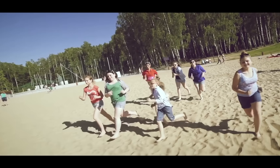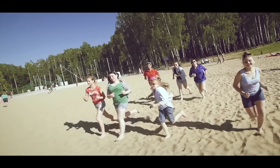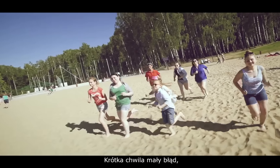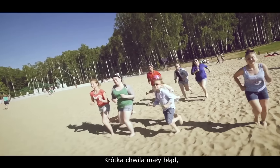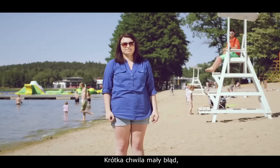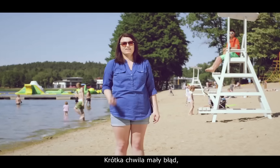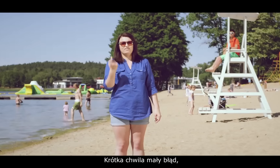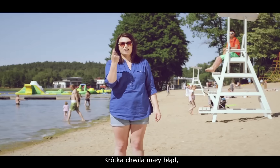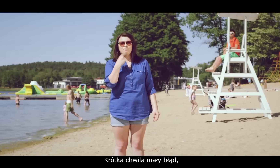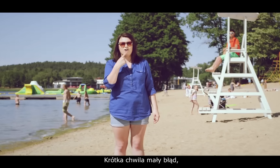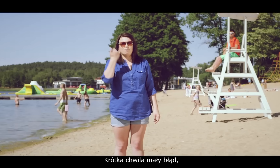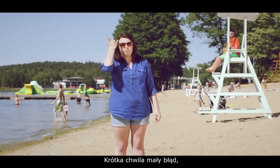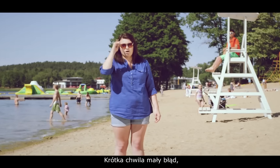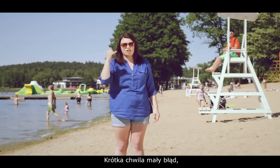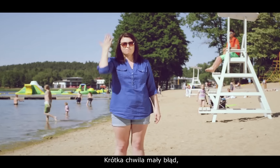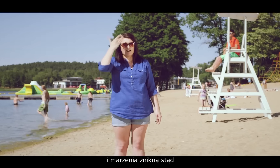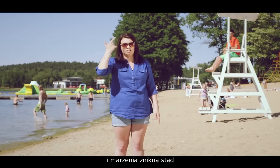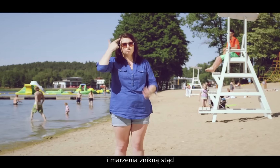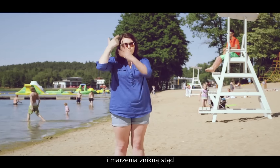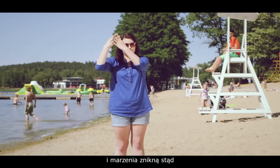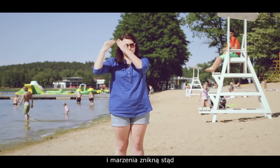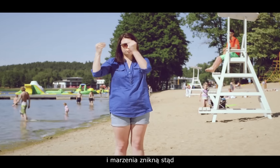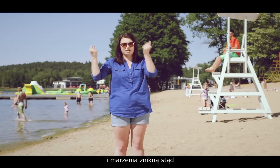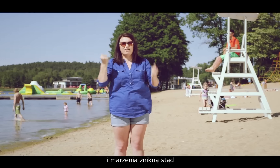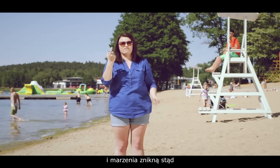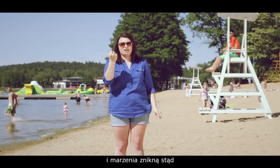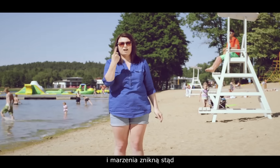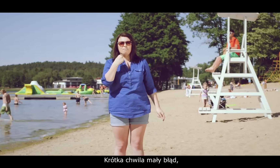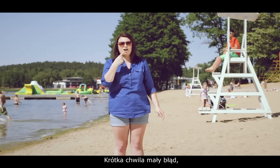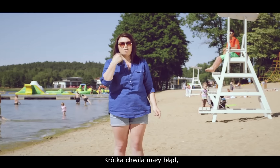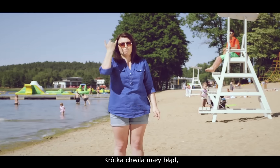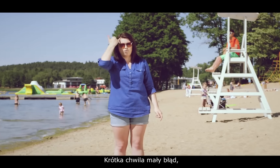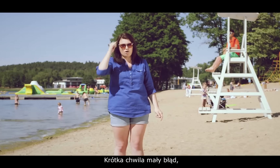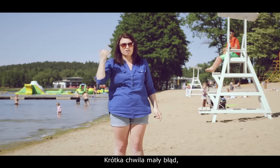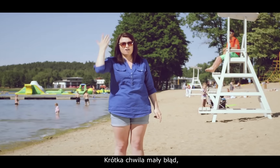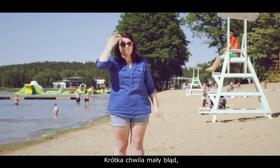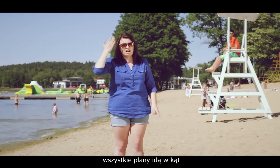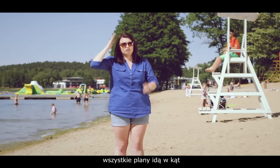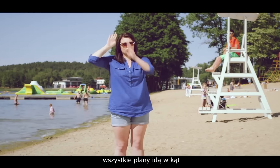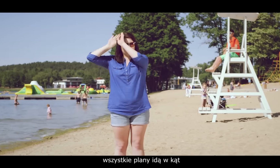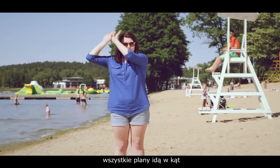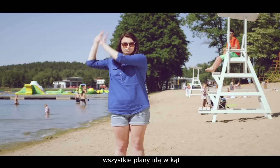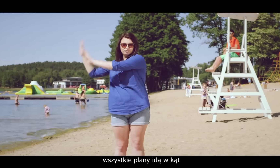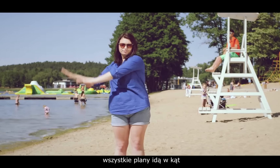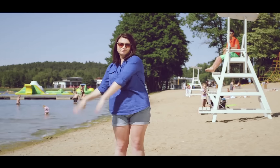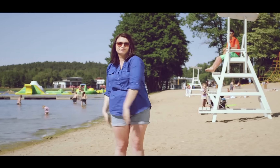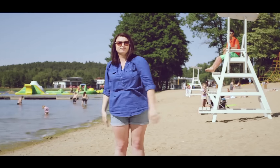Krótka chwila, mały błąd i marzenia znikną stąd Krótka chwila, mały błąd, wszystkie plany idą stąd